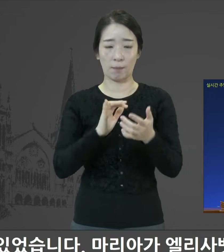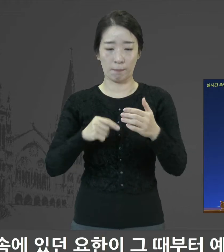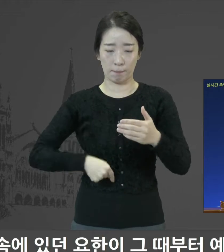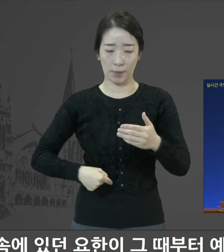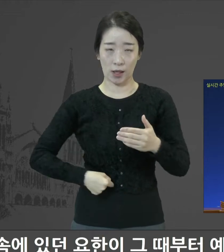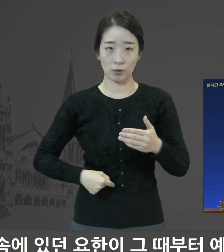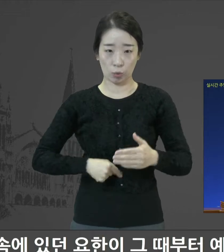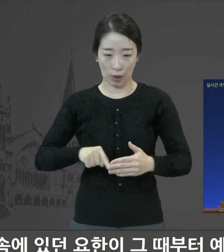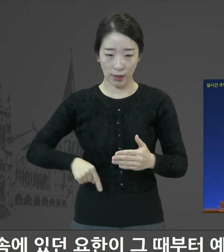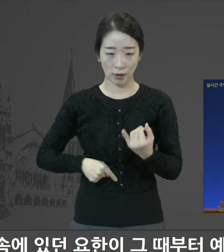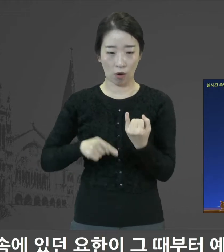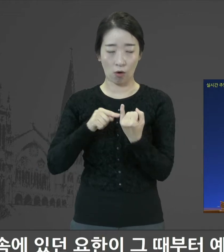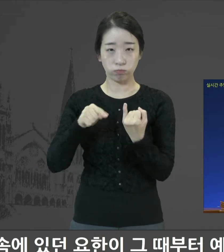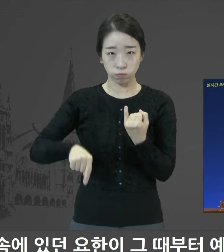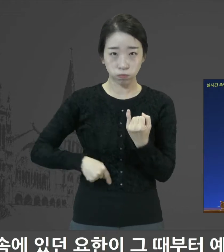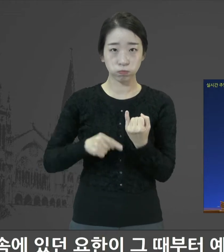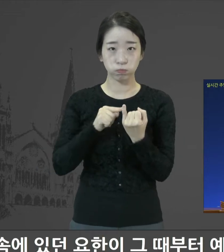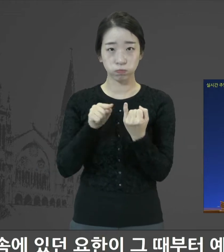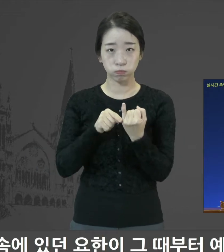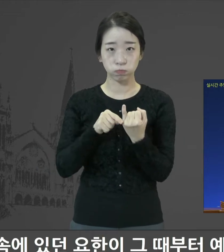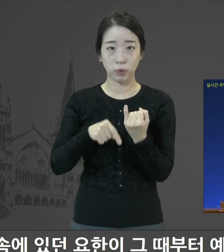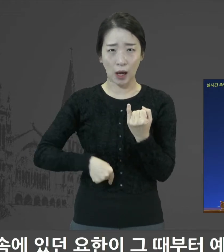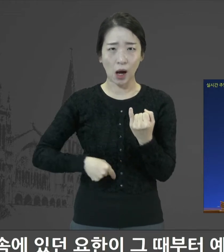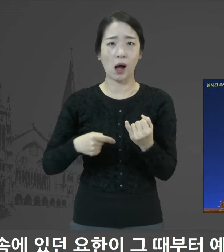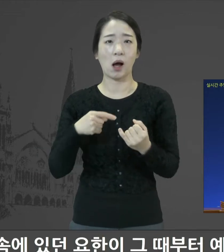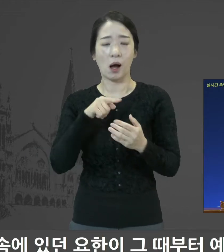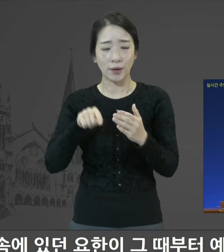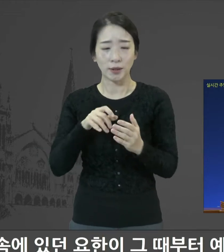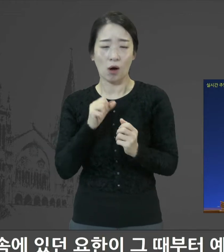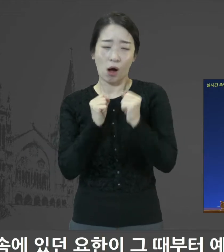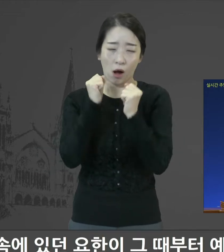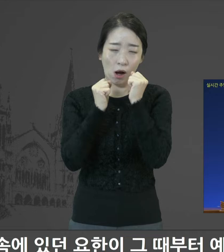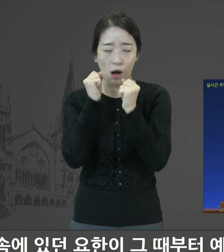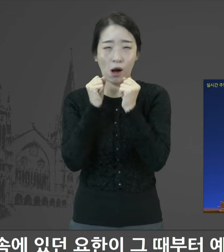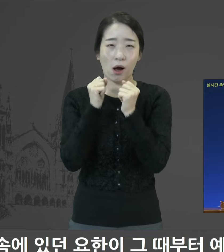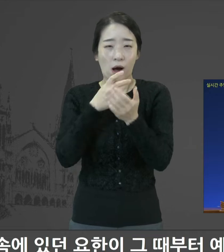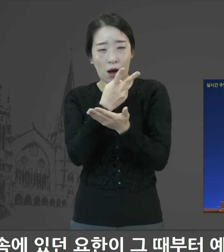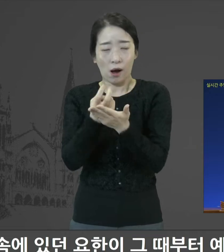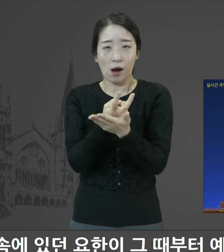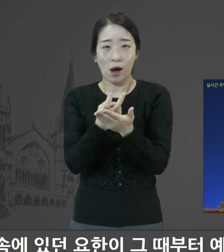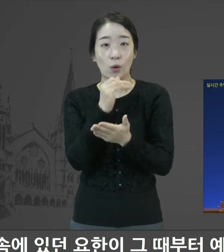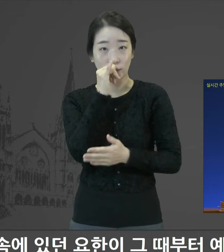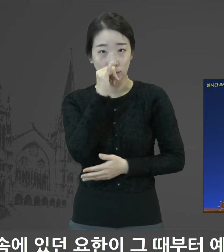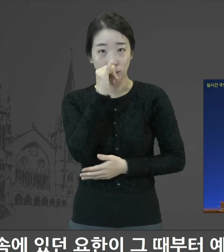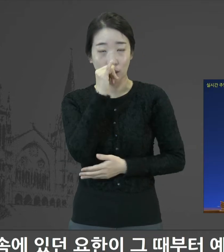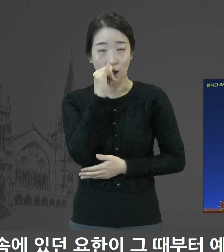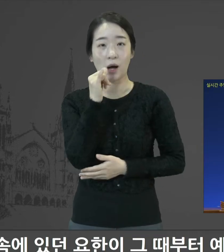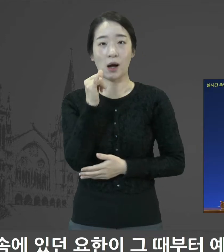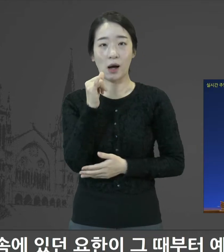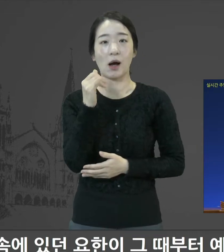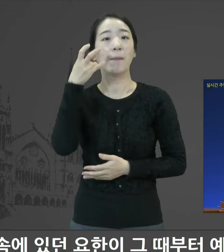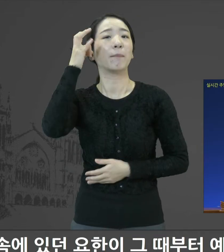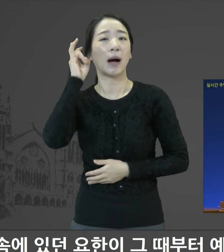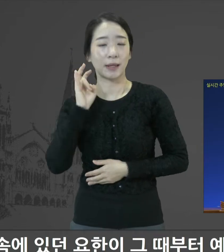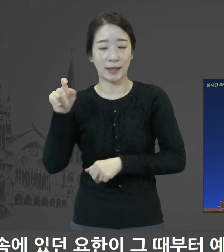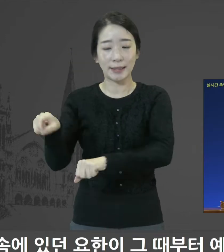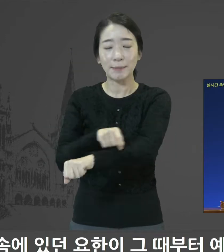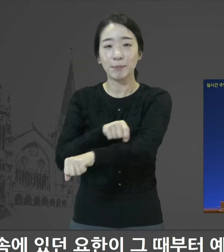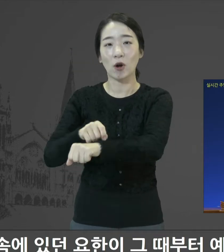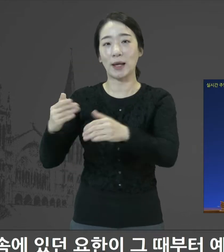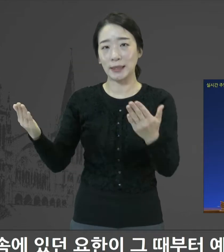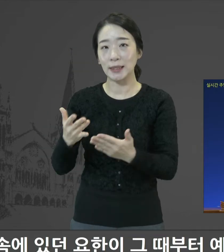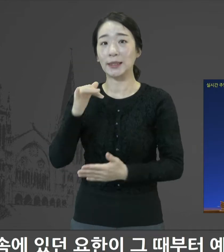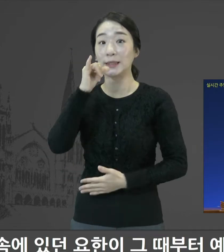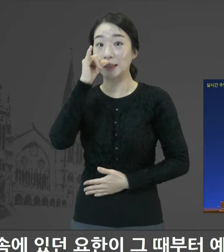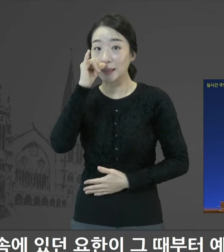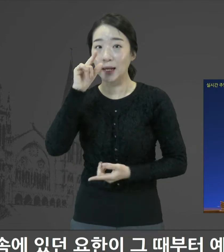뱃속에서 요동을 치니까 엘리사벳이 마리아에게 특별한 일이 있었구나라는 사실을 성령의